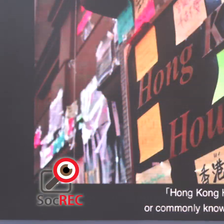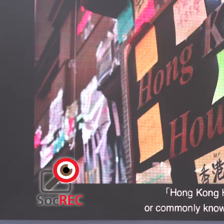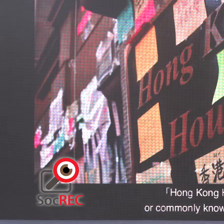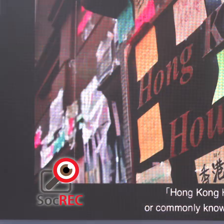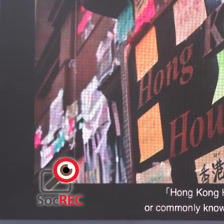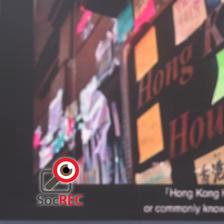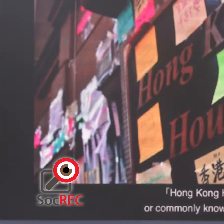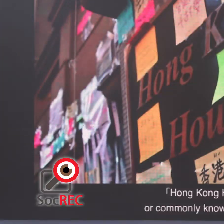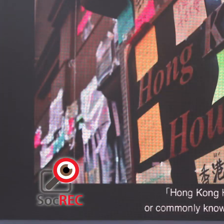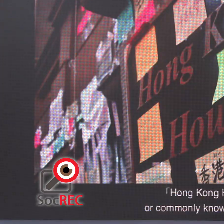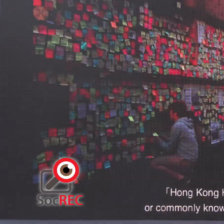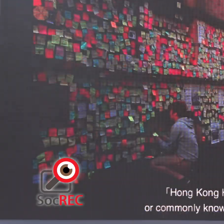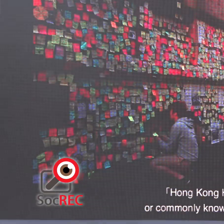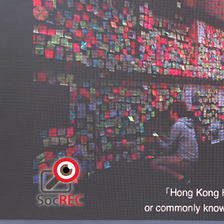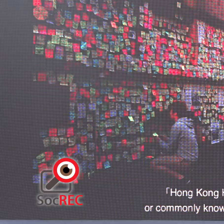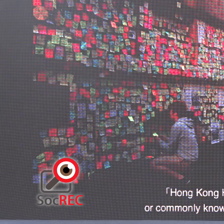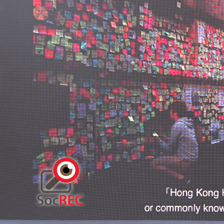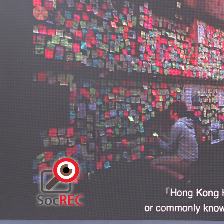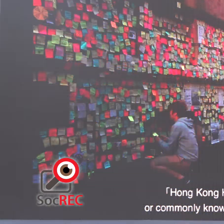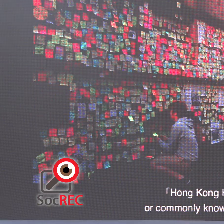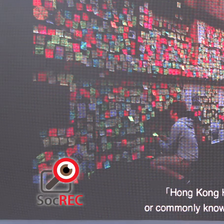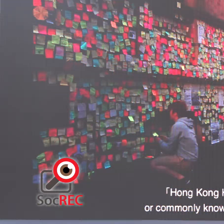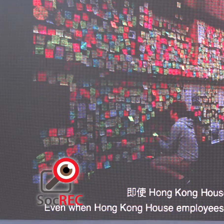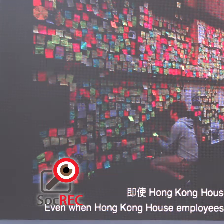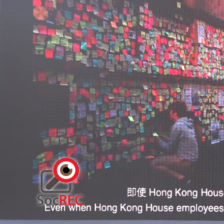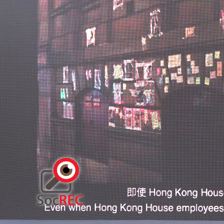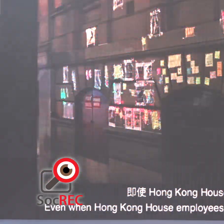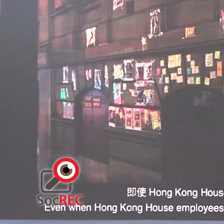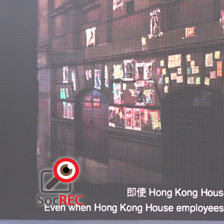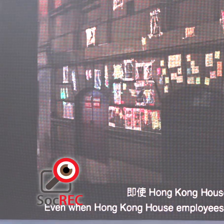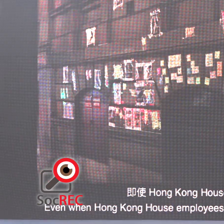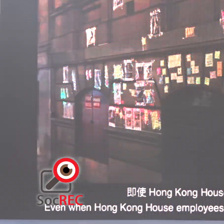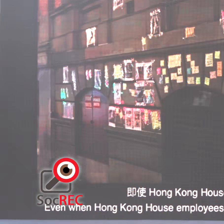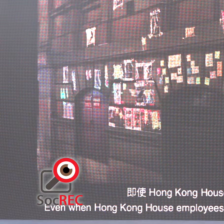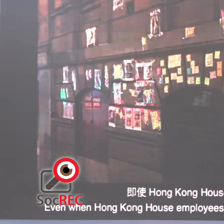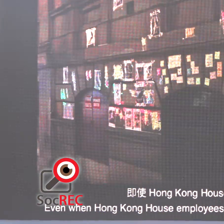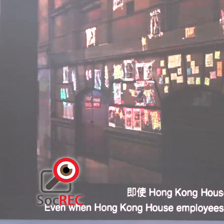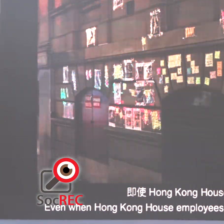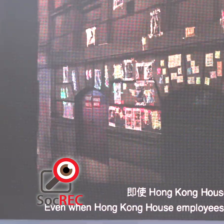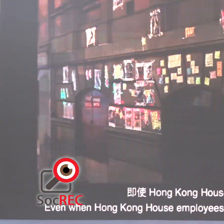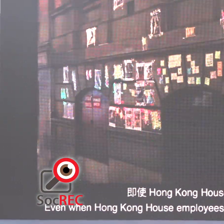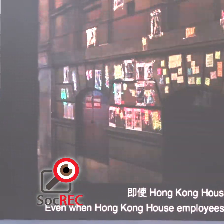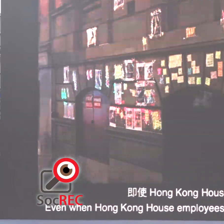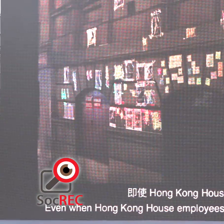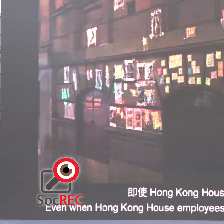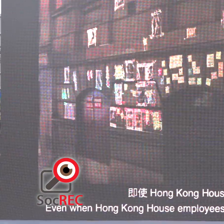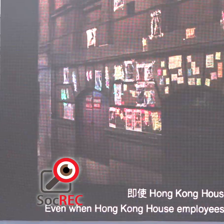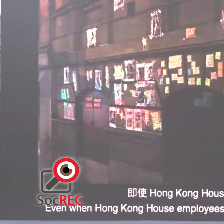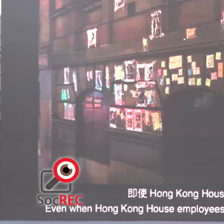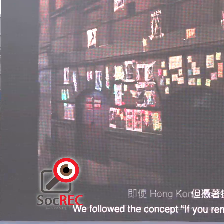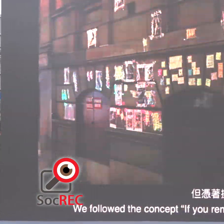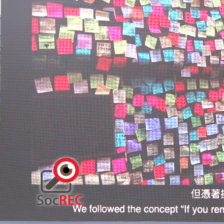Hong Kong House 外面貼連環牆。即使 Hong Kong House 每日都會清除我哋嘅連環